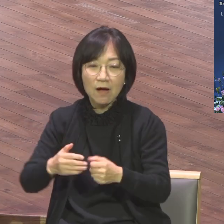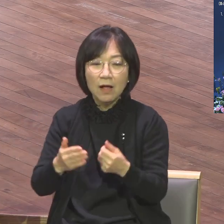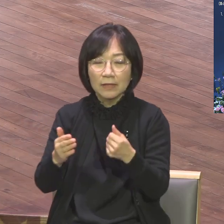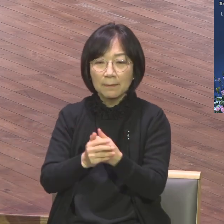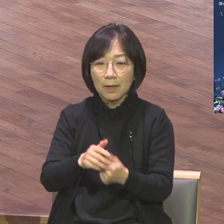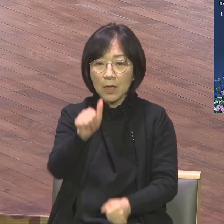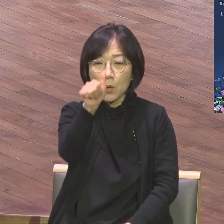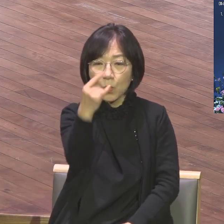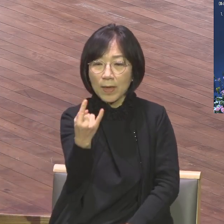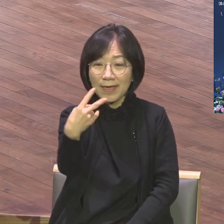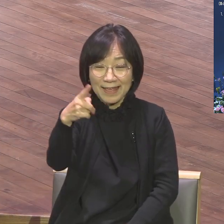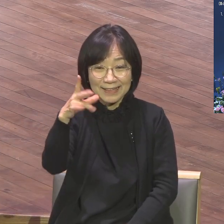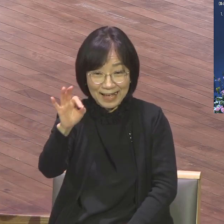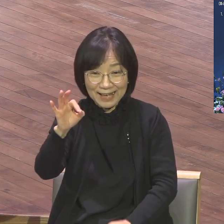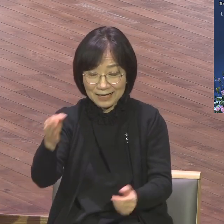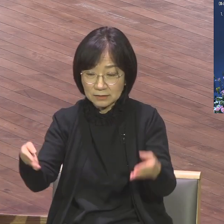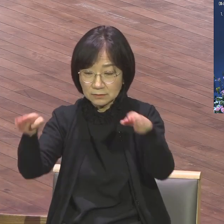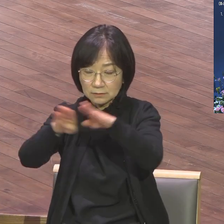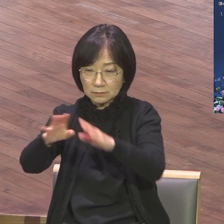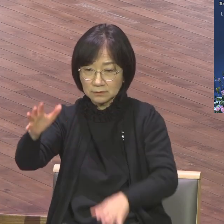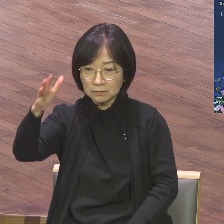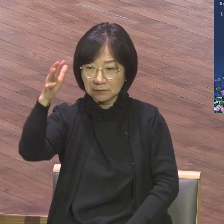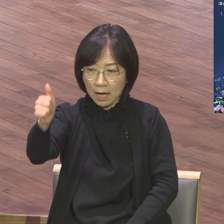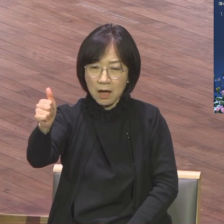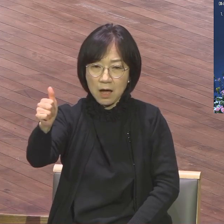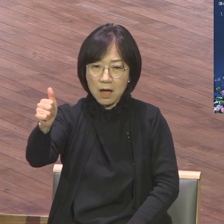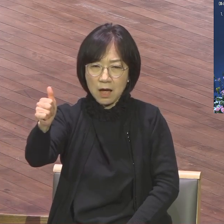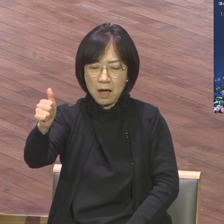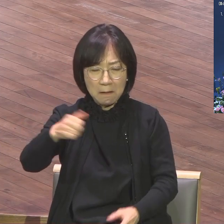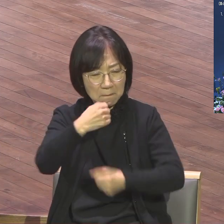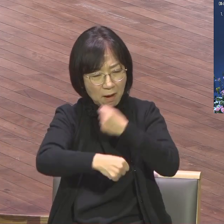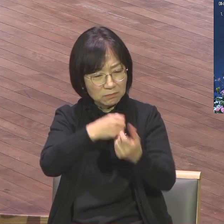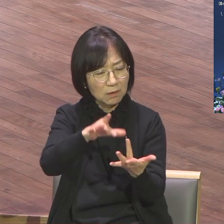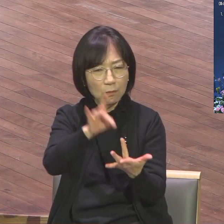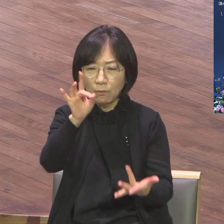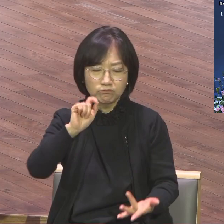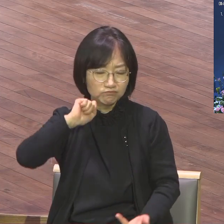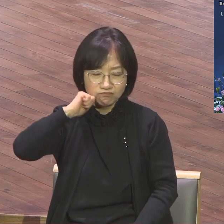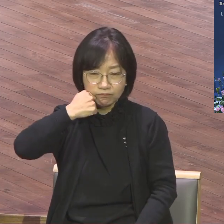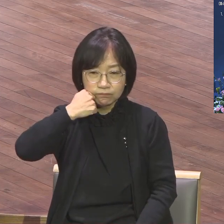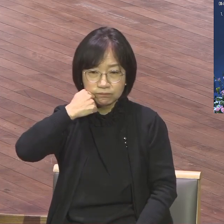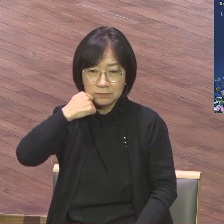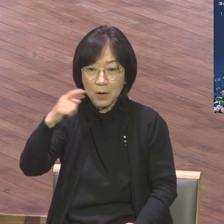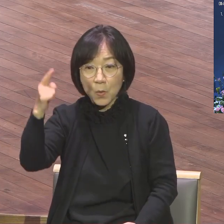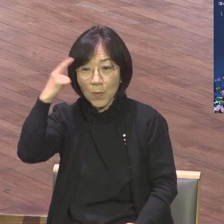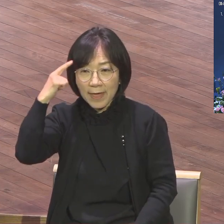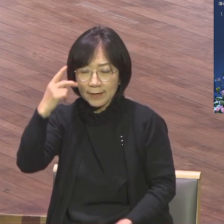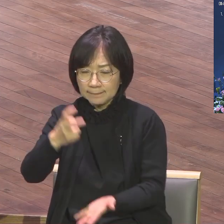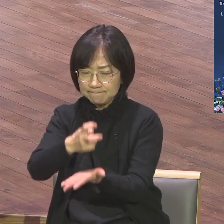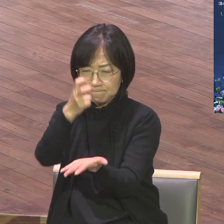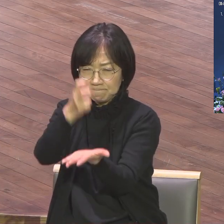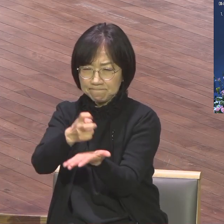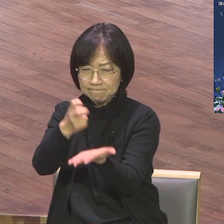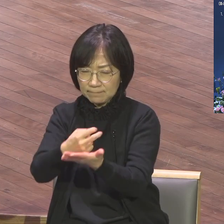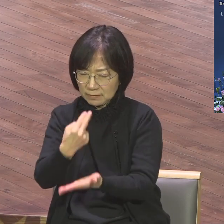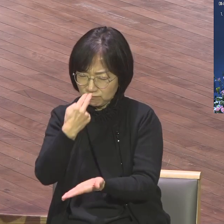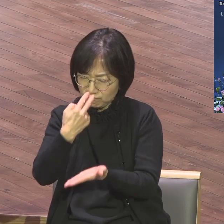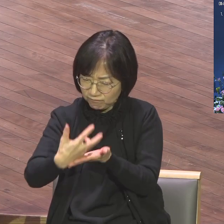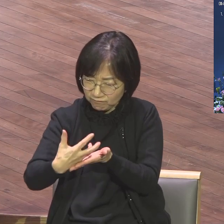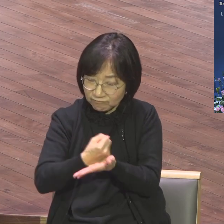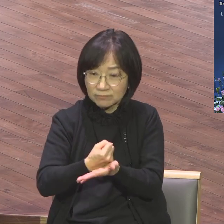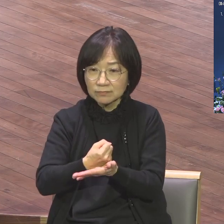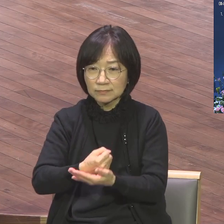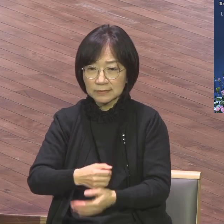때문에 회당장이라는 이 회당장 될 수 있는 건 아무나 하는 게 아니에요. 회당장이 되려면 율법에 전통해야 되고